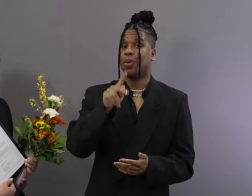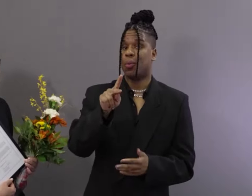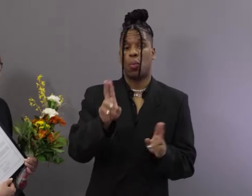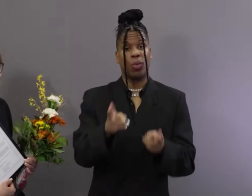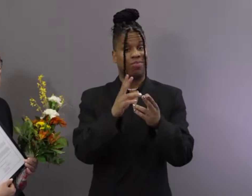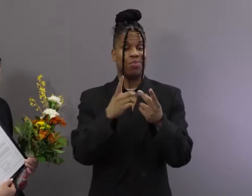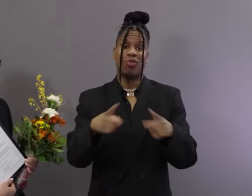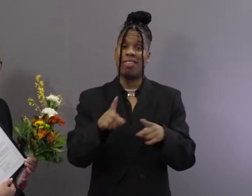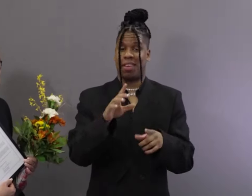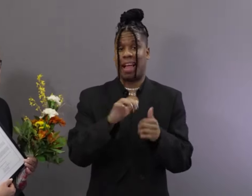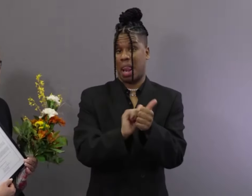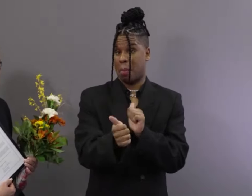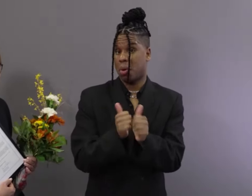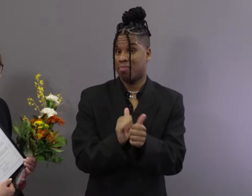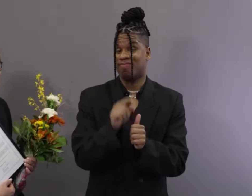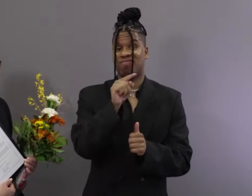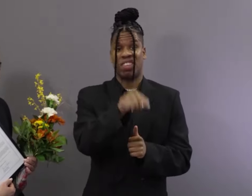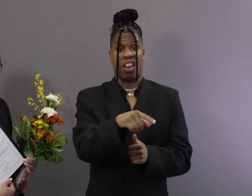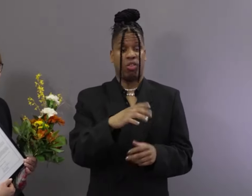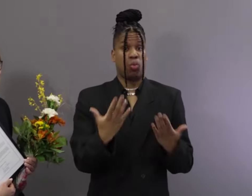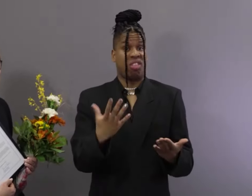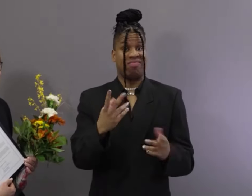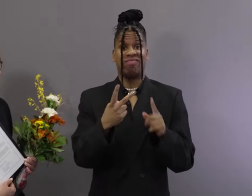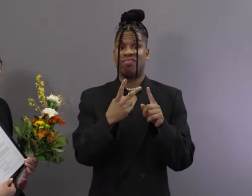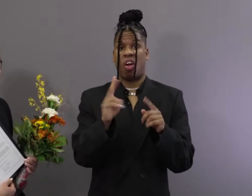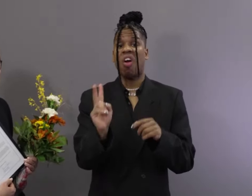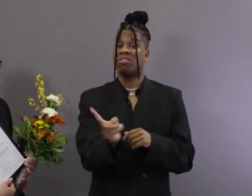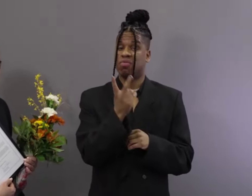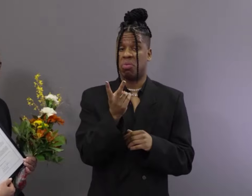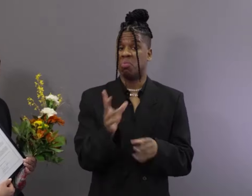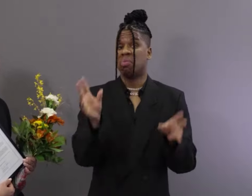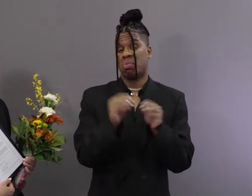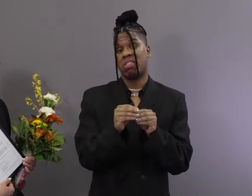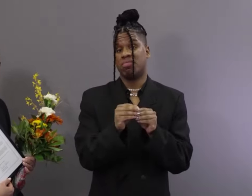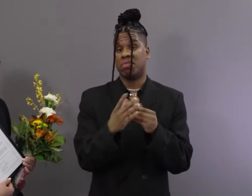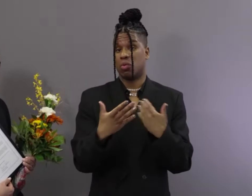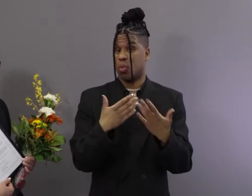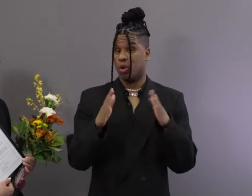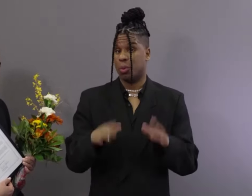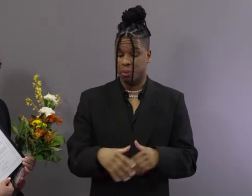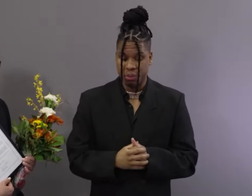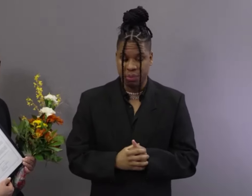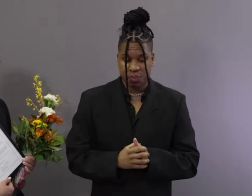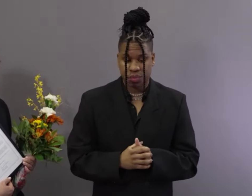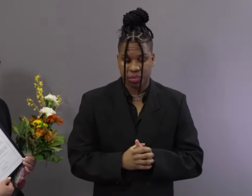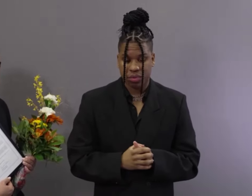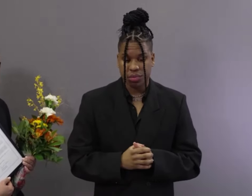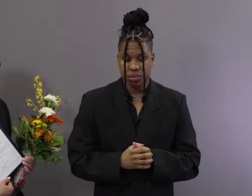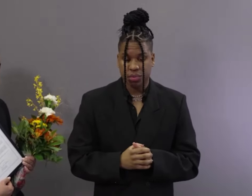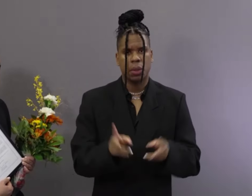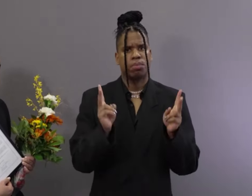Ja myöskin tietenkin UMK, eli Uuden musiikin kilpailu, on ollut tärkeä tilaisuus. Ja siinä olen nyt ollut